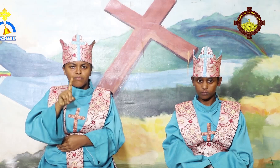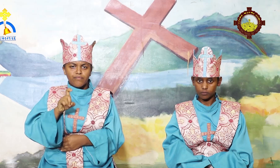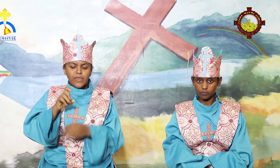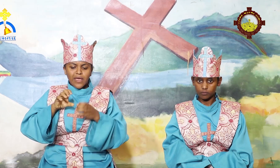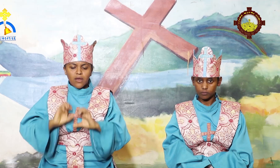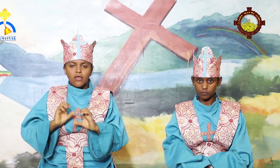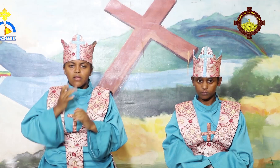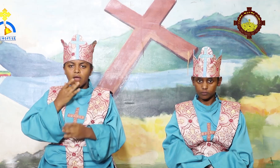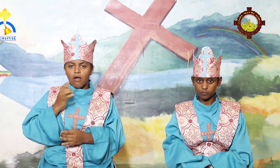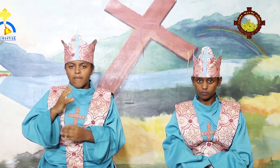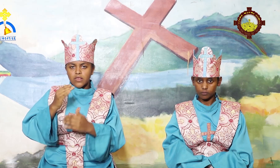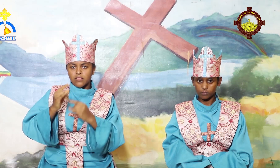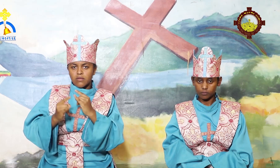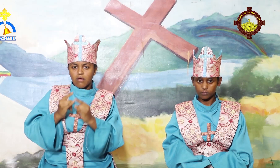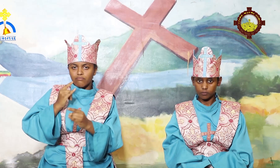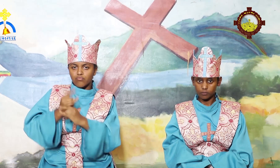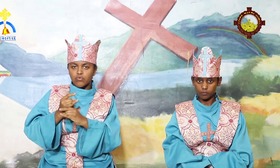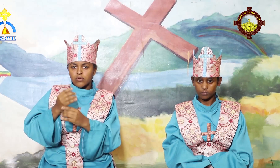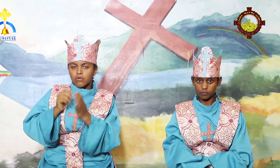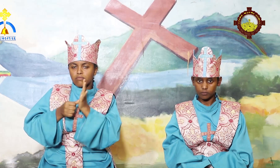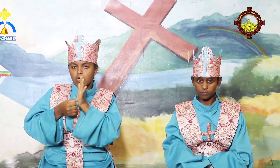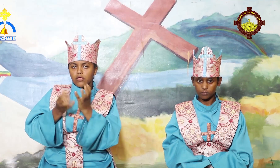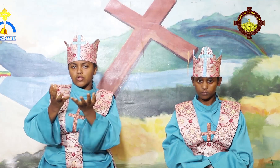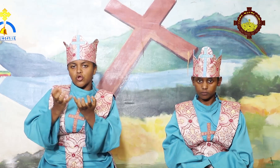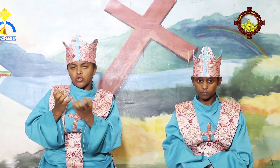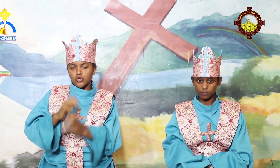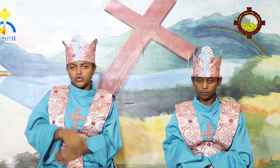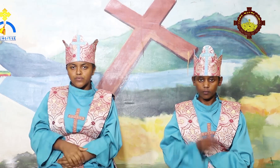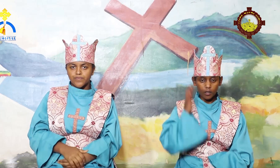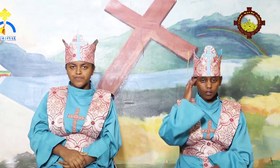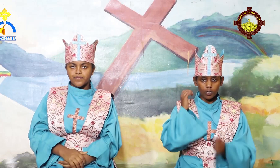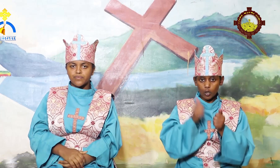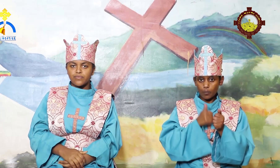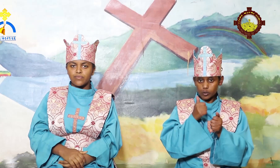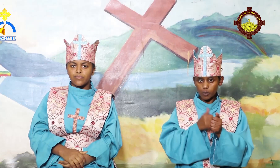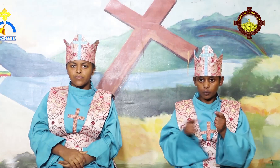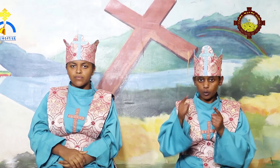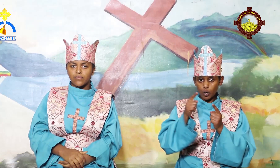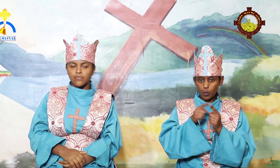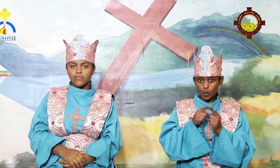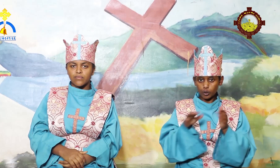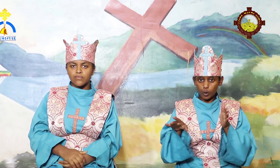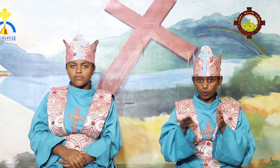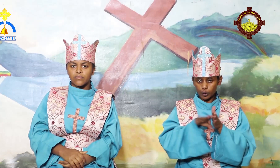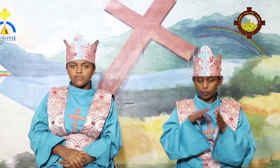አታውቁም? ከዳተኛ አመንዝራ ትውልድ ምልክትን ትሻለች። ደቀ መዛሙርቱም ወደ